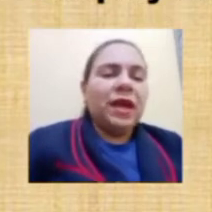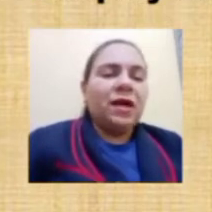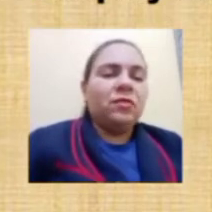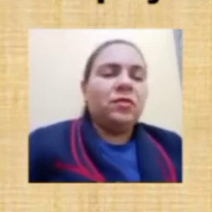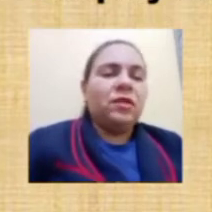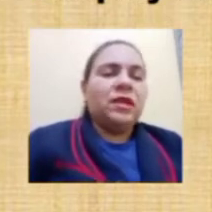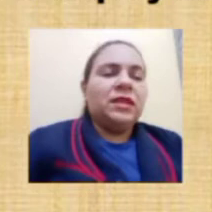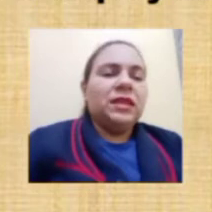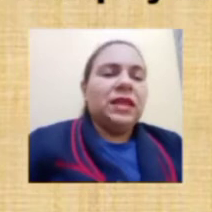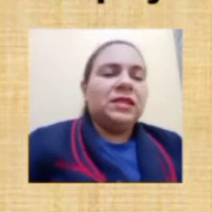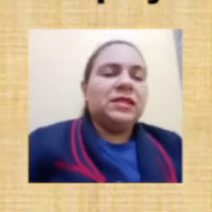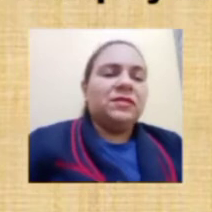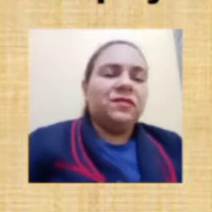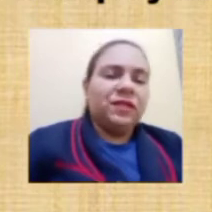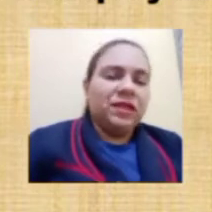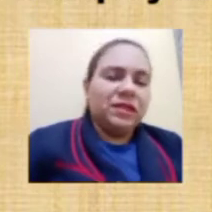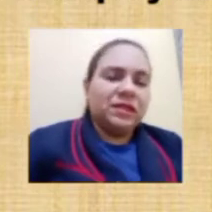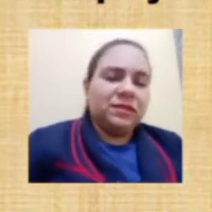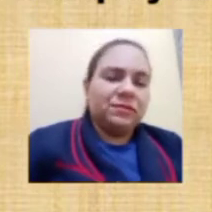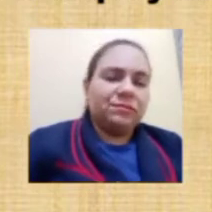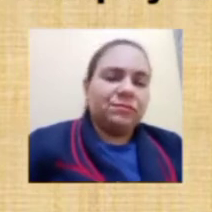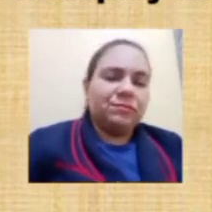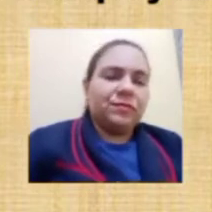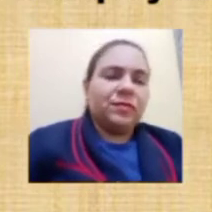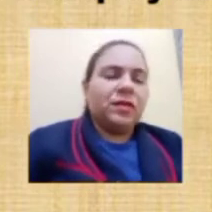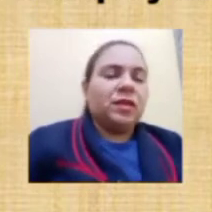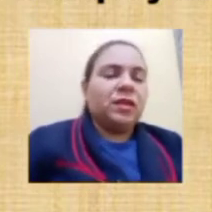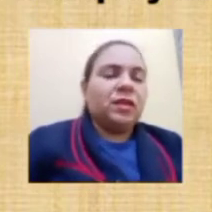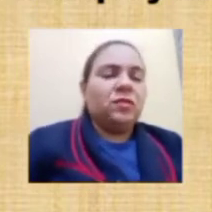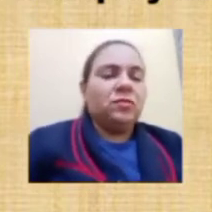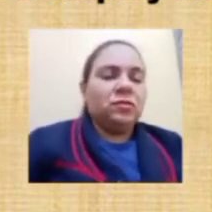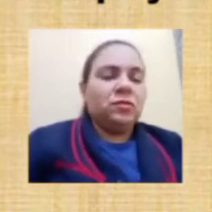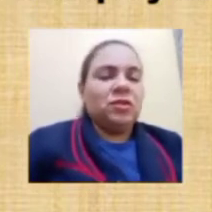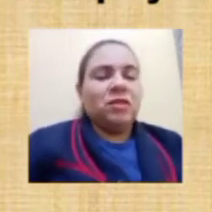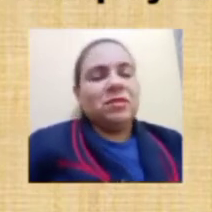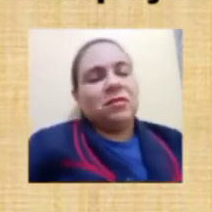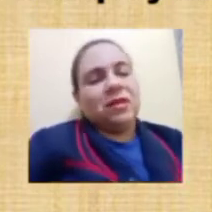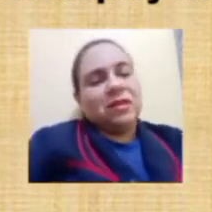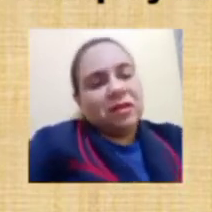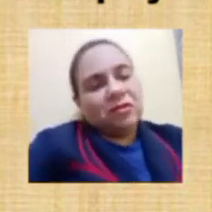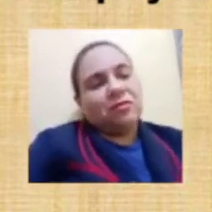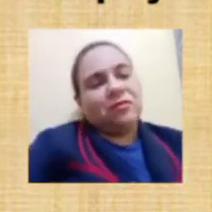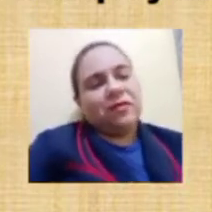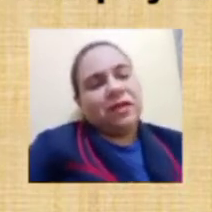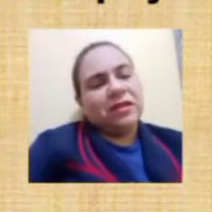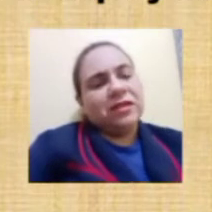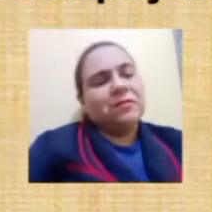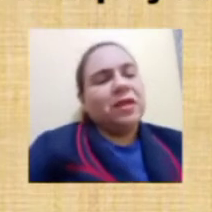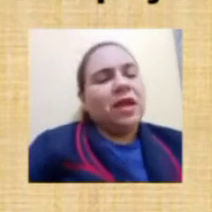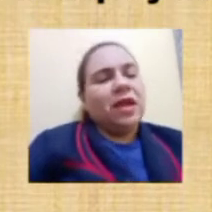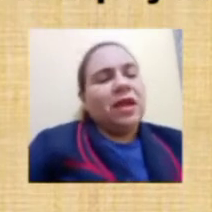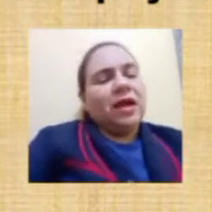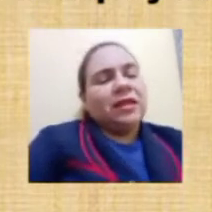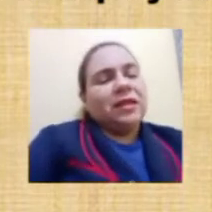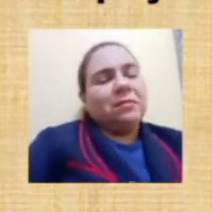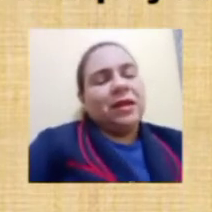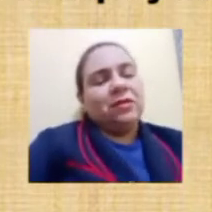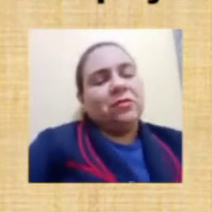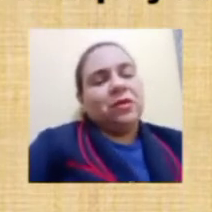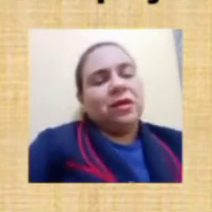5 graus Celsius acima da temperatura real. Tá? Então, a letra